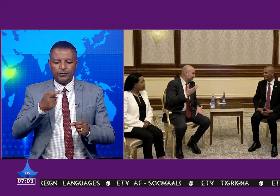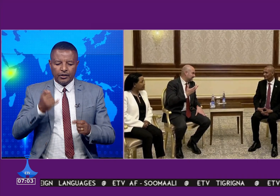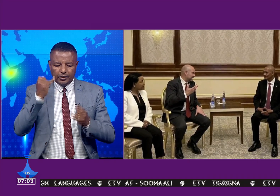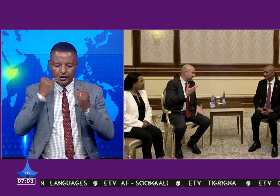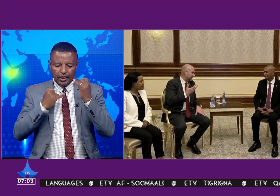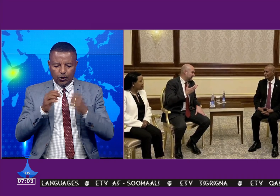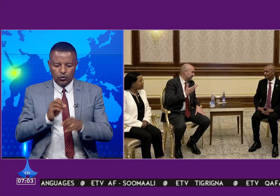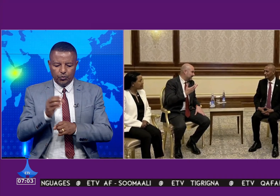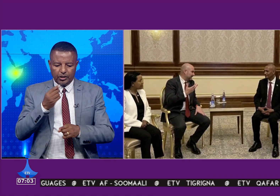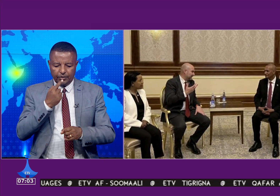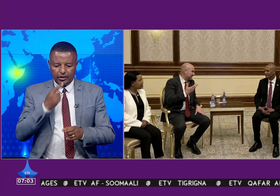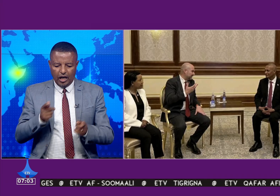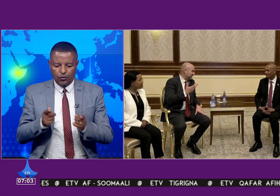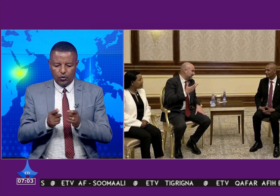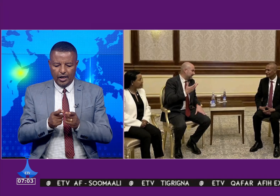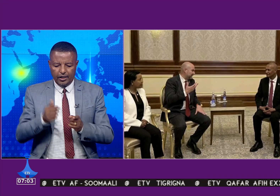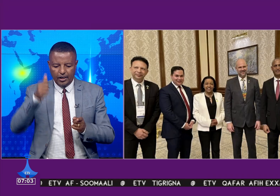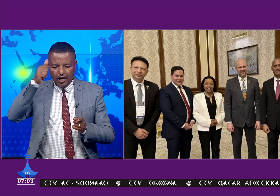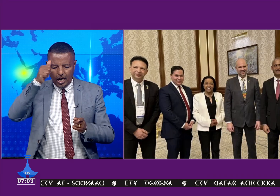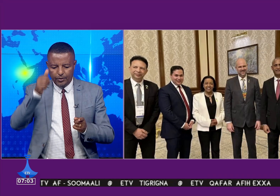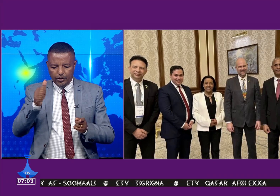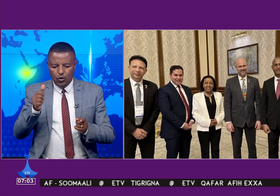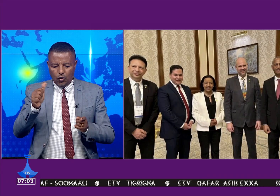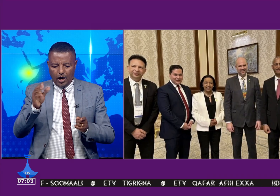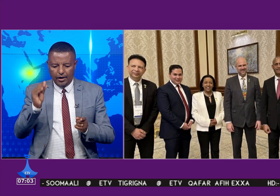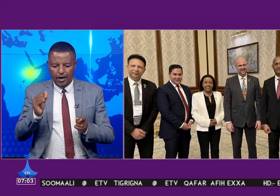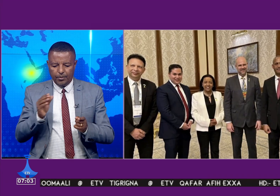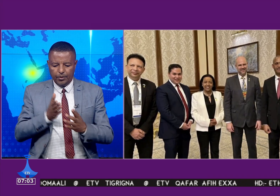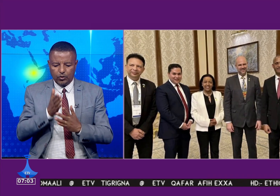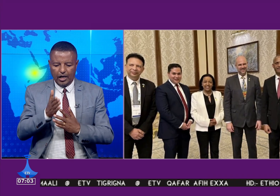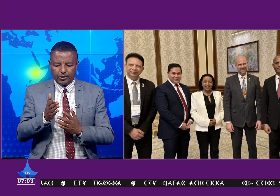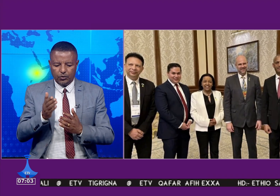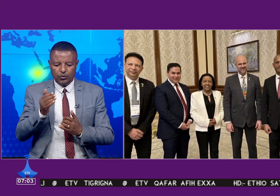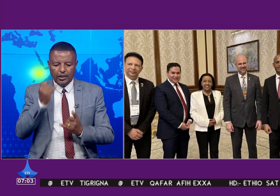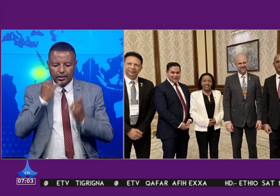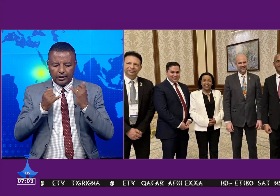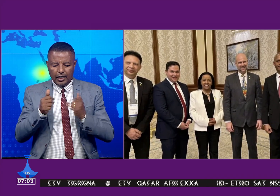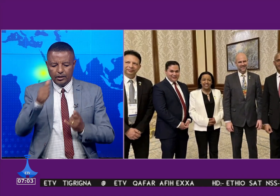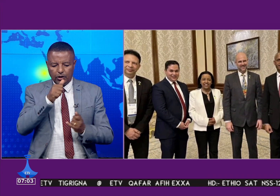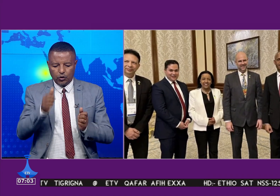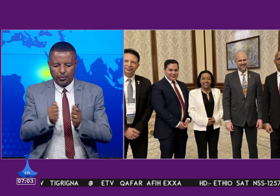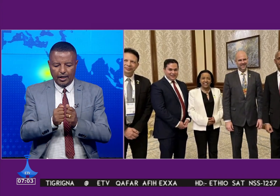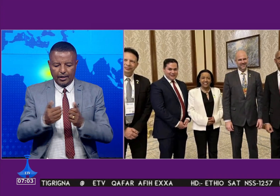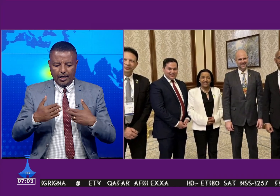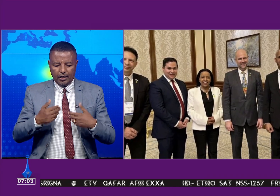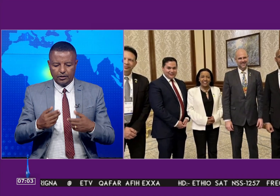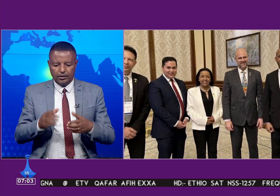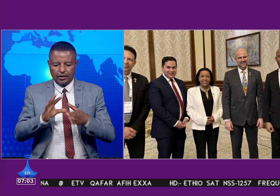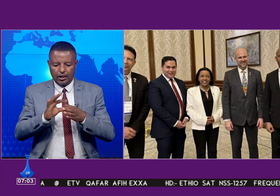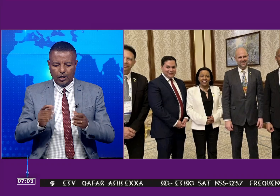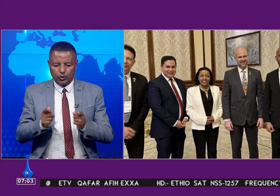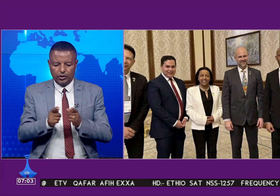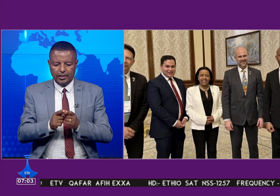ተናግረዋል። የእስራኤሉ ምክር ቤት አፈ ጉባኤ አሚን ኦሃና በበኩላቸው እስራኤል ከኢትዮጵያ ጋር